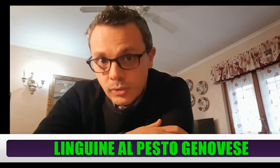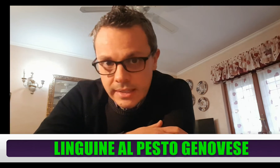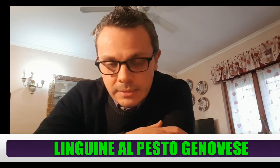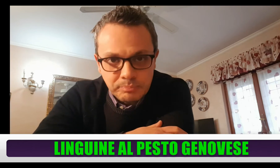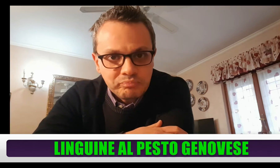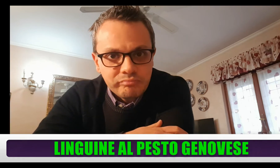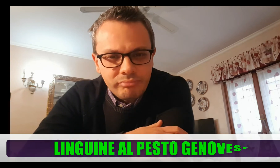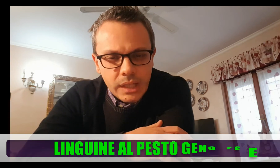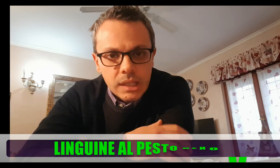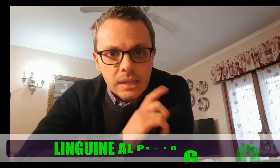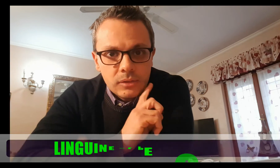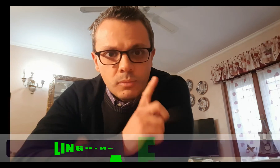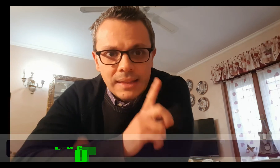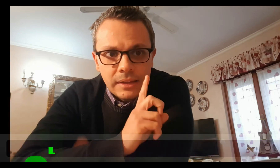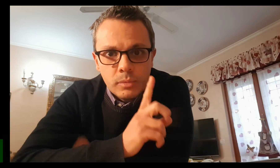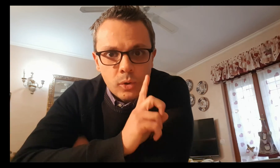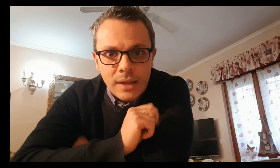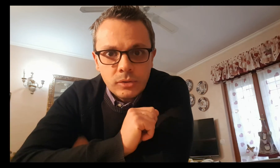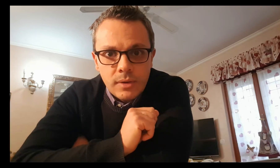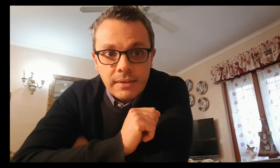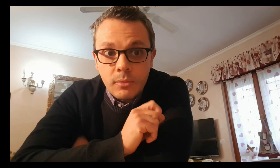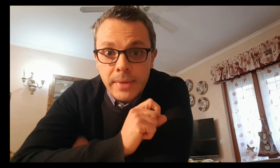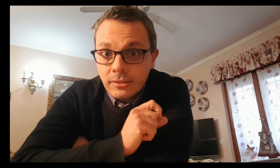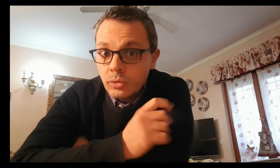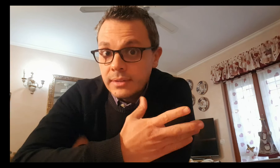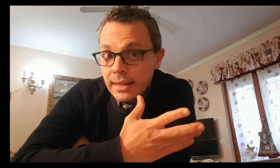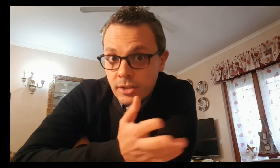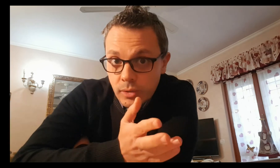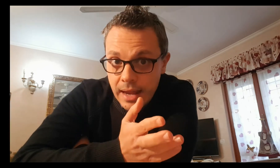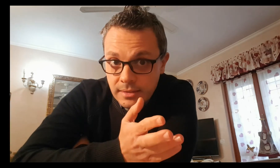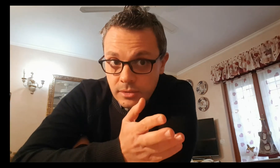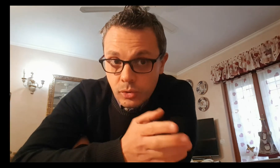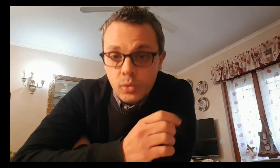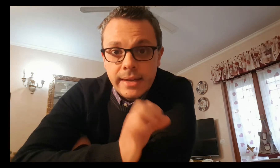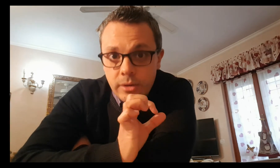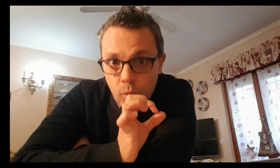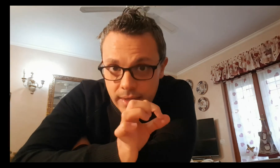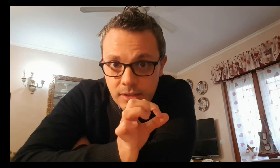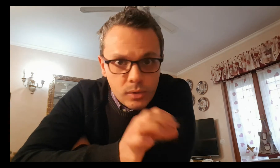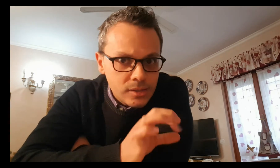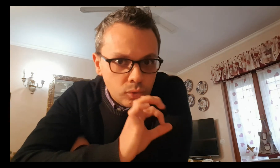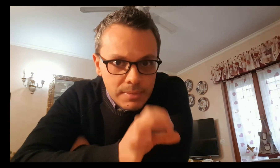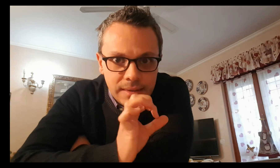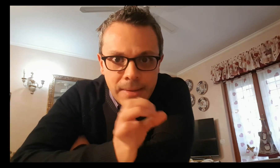fagiolini. Domanda numero 4 riguardava un piatto della regione Lazio in cui le linguine sono assolutamente